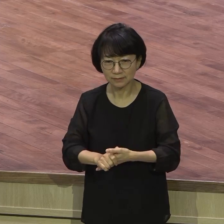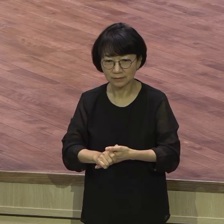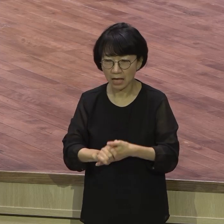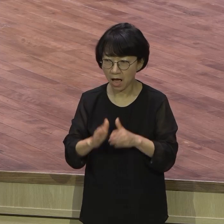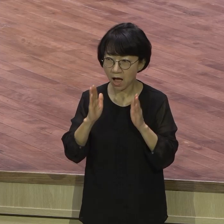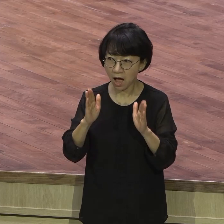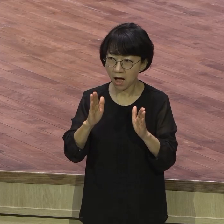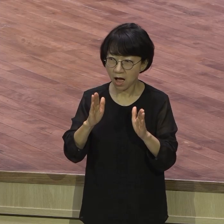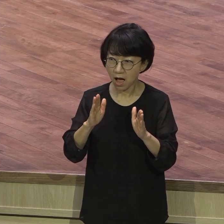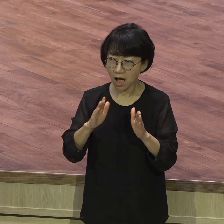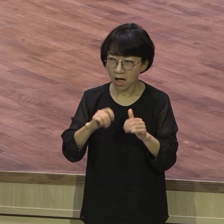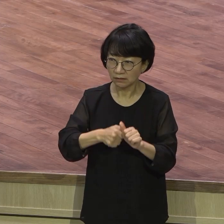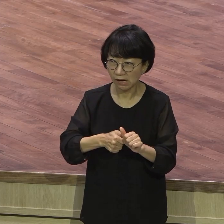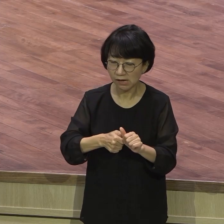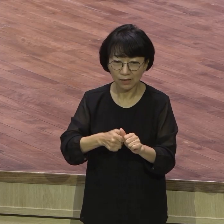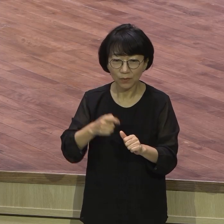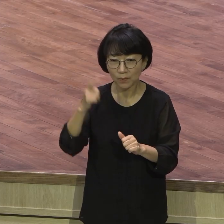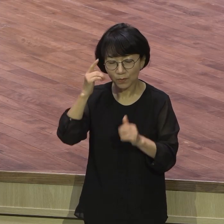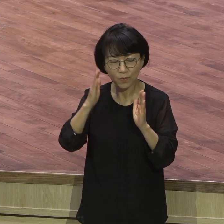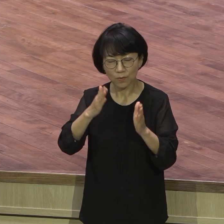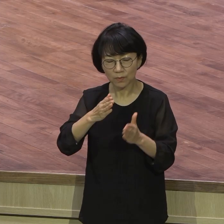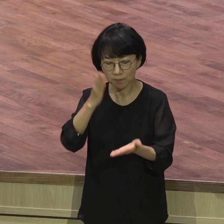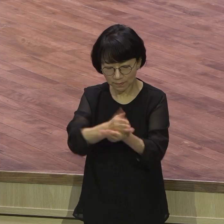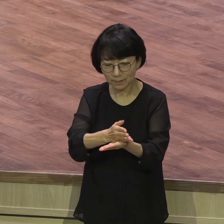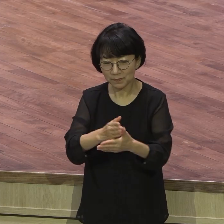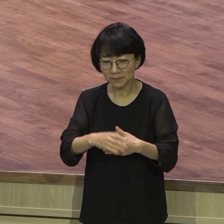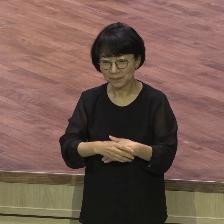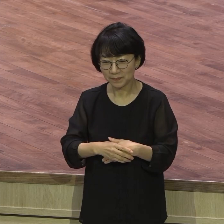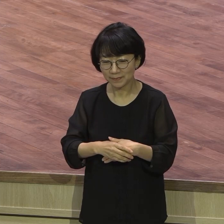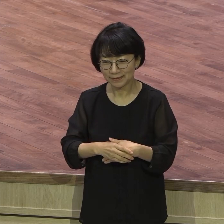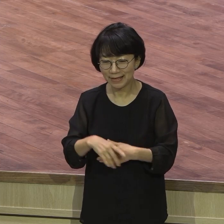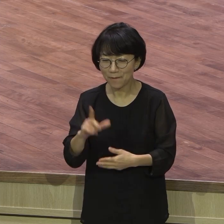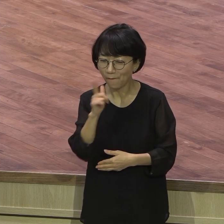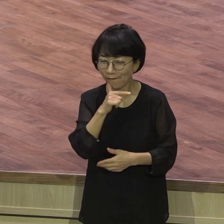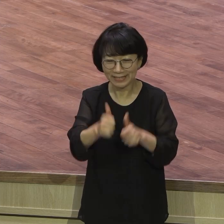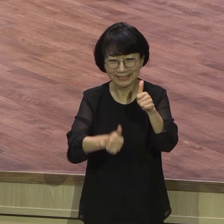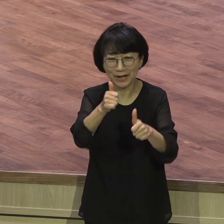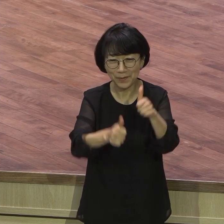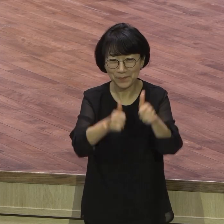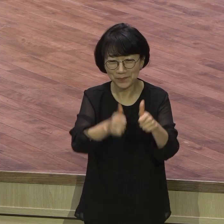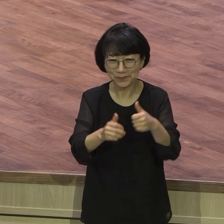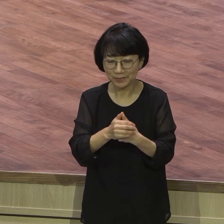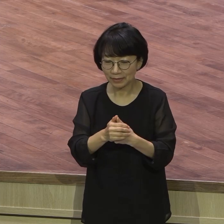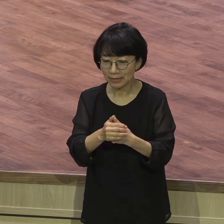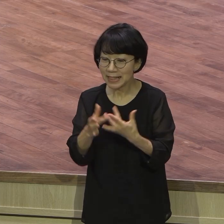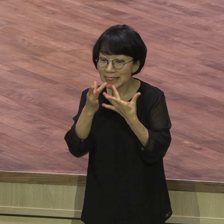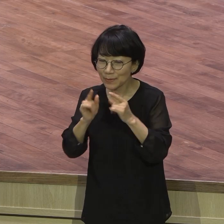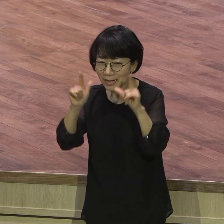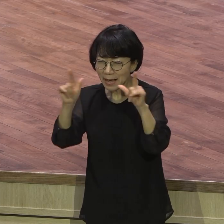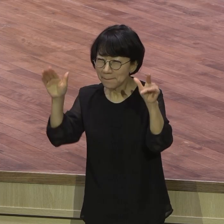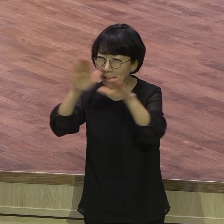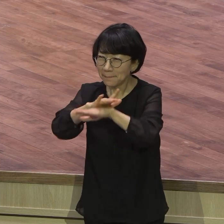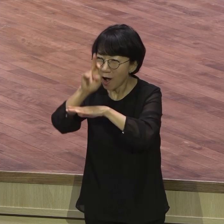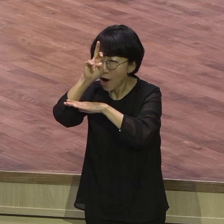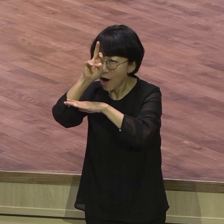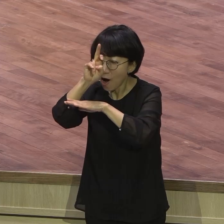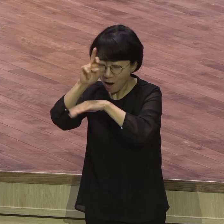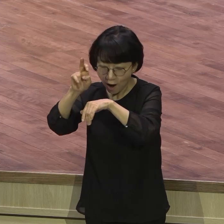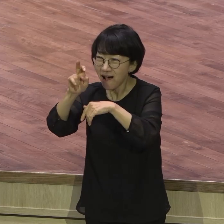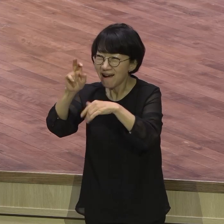공부하면 큰일 나요. 공부가 안 돼요. 월요일날 시험이 있는데 토요일날 12시까지만 땡 할 때까지만 공부하고